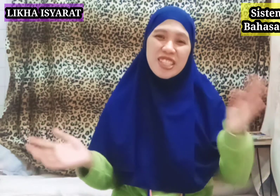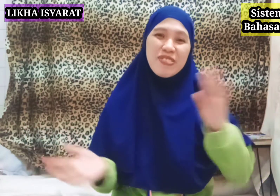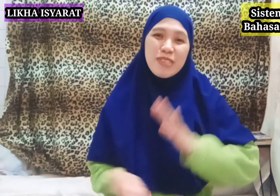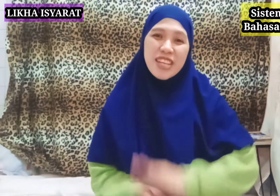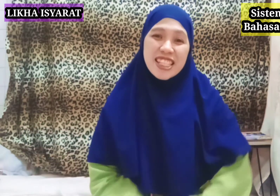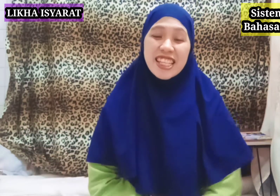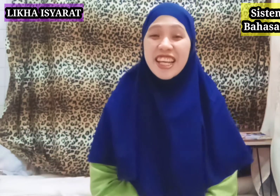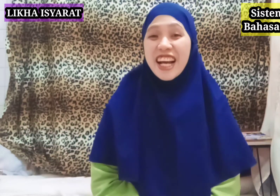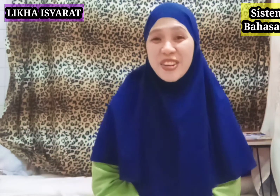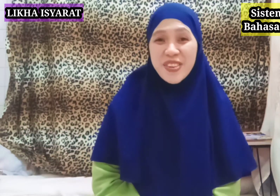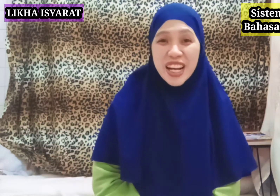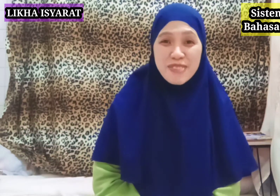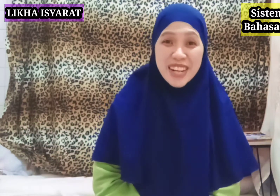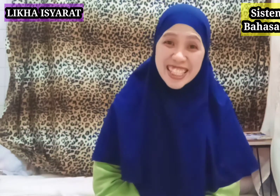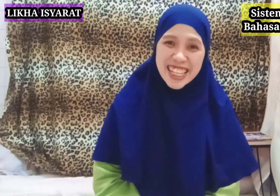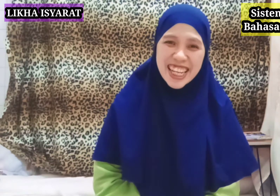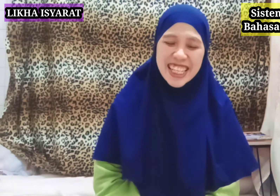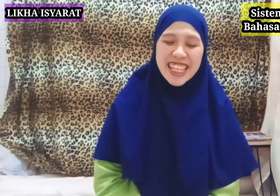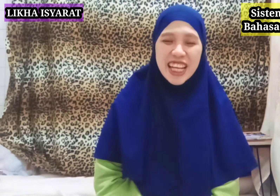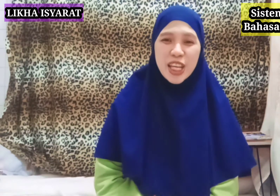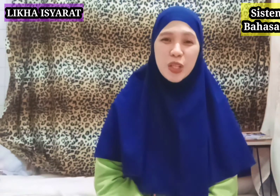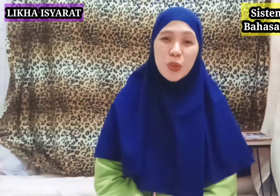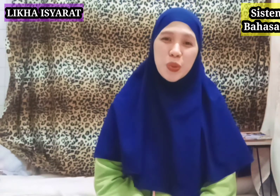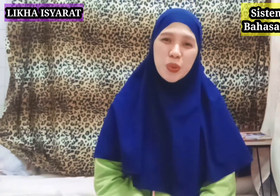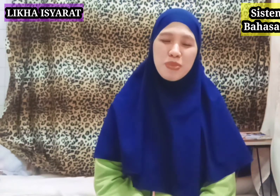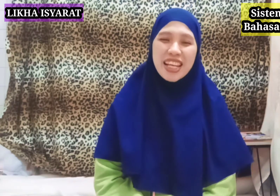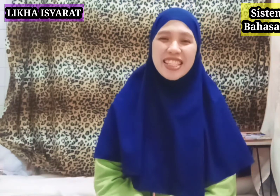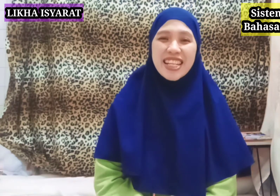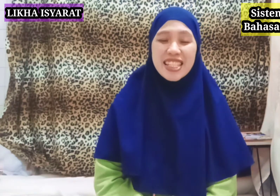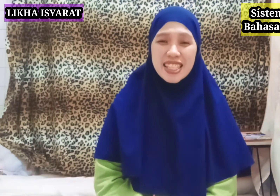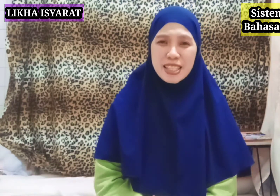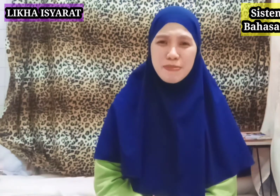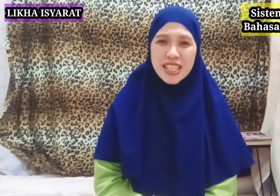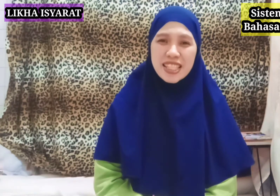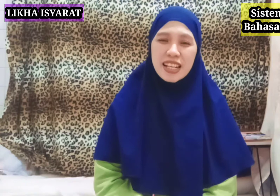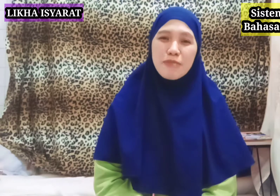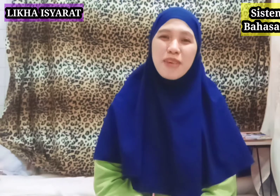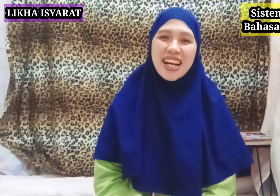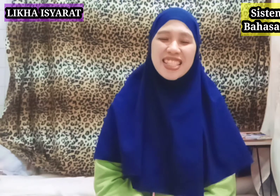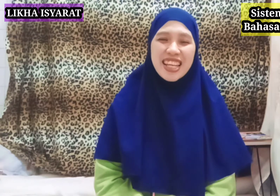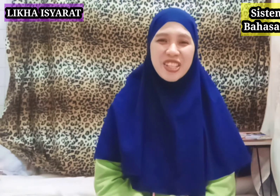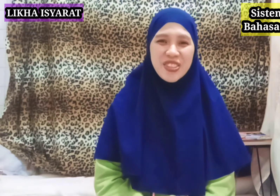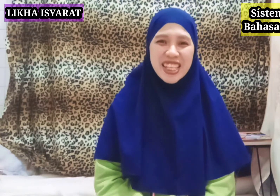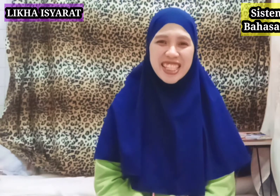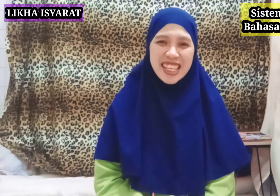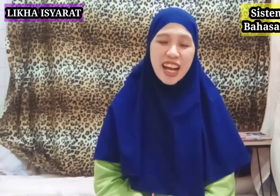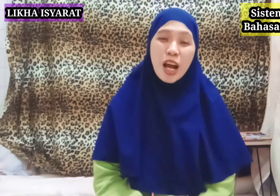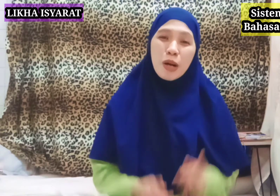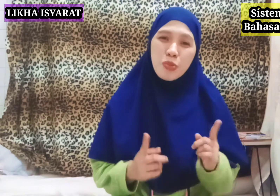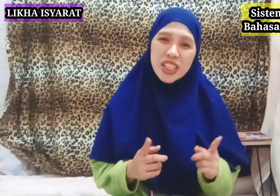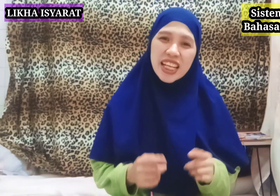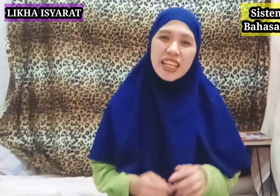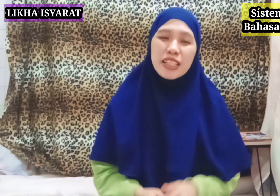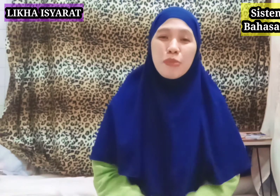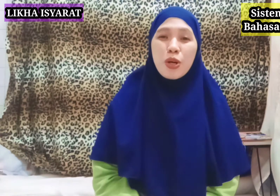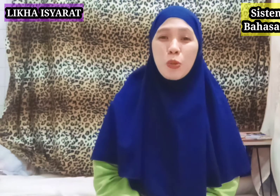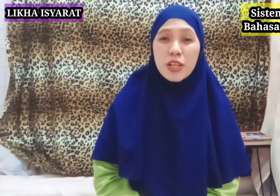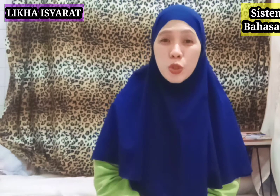seperti biasanya aku akan mengajak lagi kalian untuk belajar sistem isyarat bahasa Indonesia ya. Buat kalian yang baru masuk,